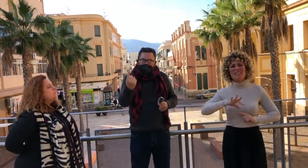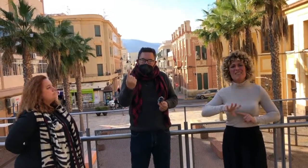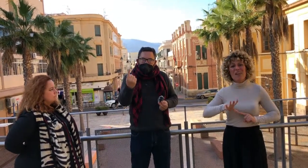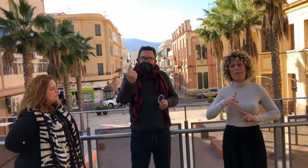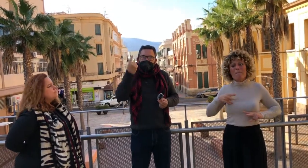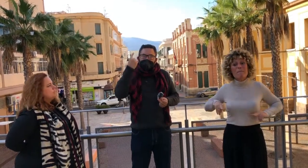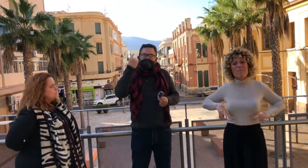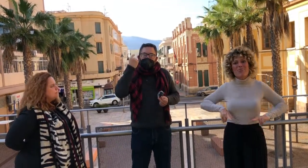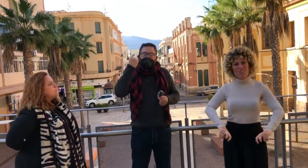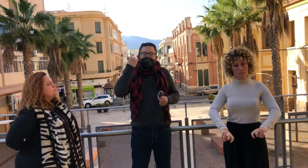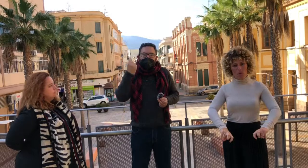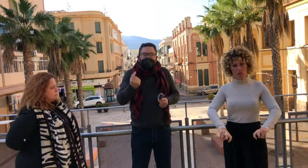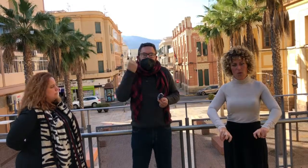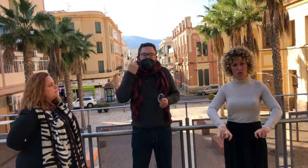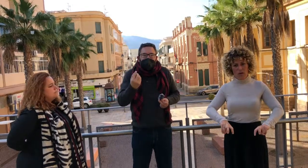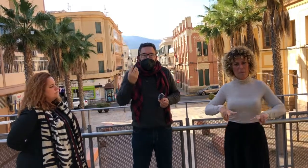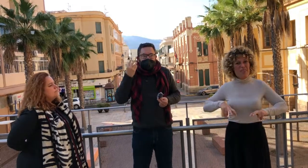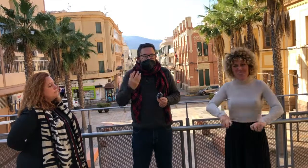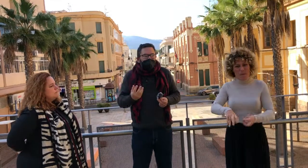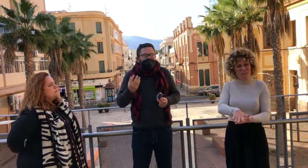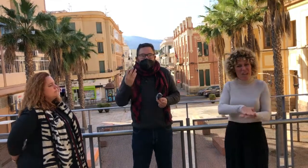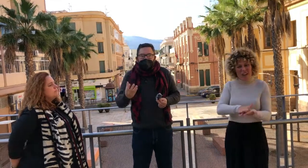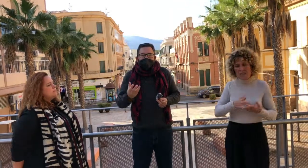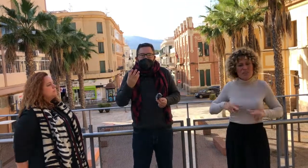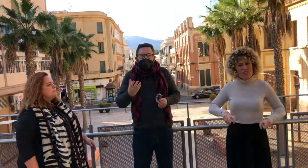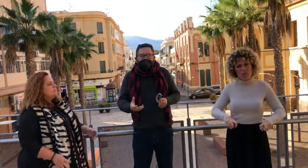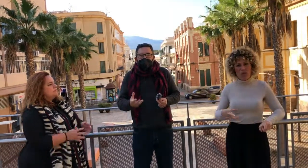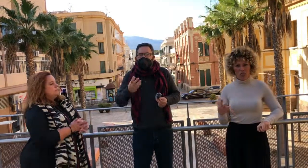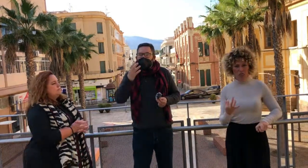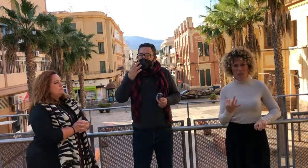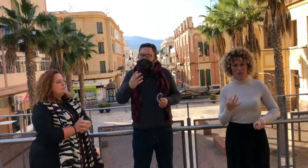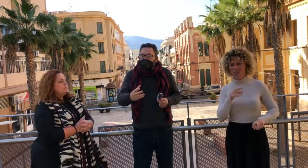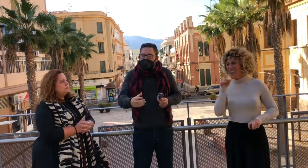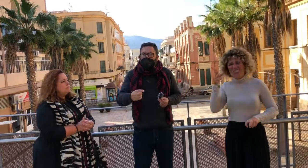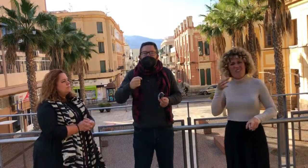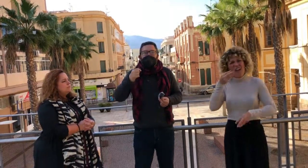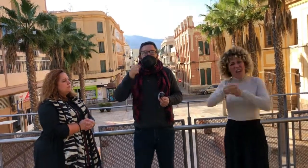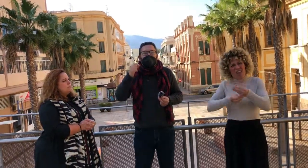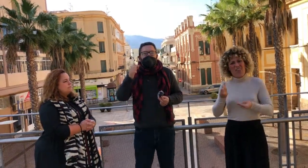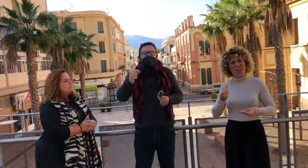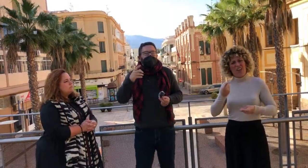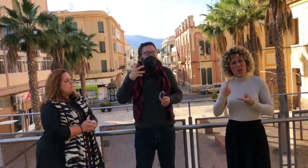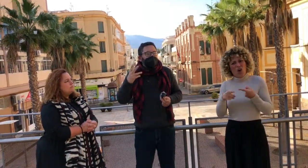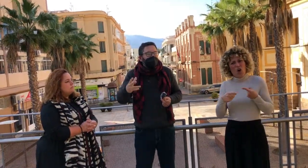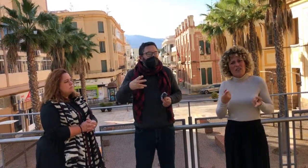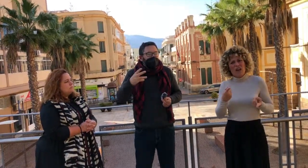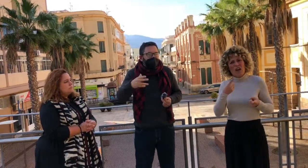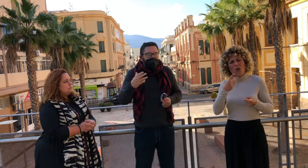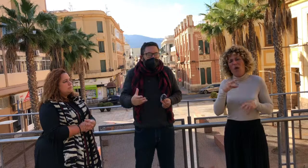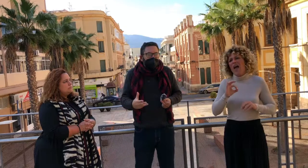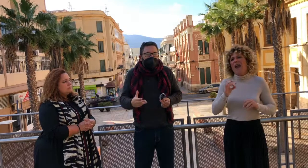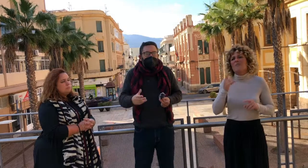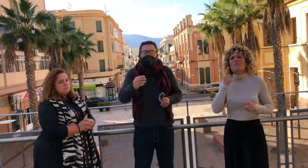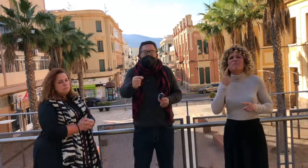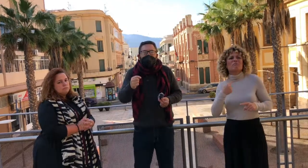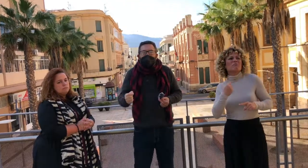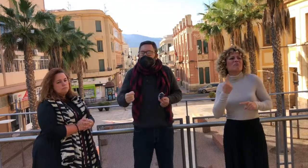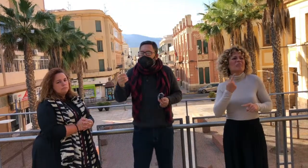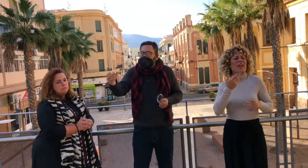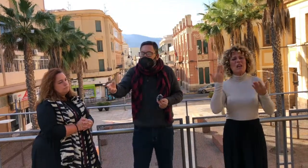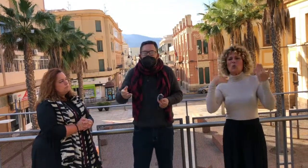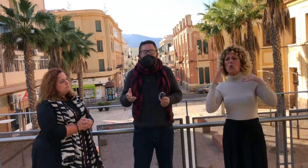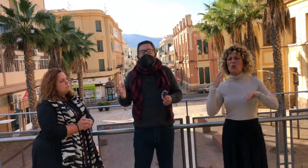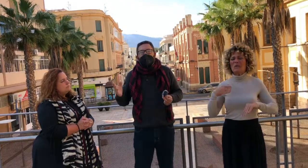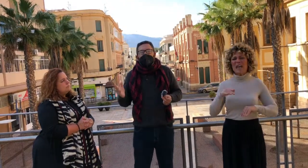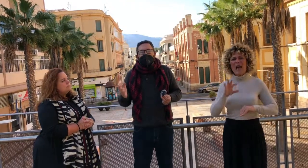cero? Tienen que hacer las cosas que tienen que hacer, no pueden improvisar y dejarlos como si no tuvieran ese derecho dos meses